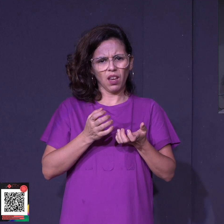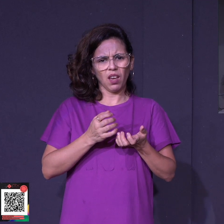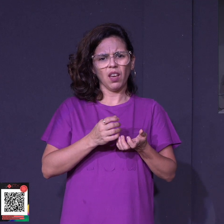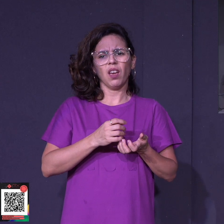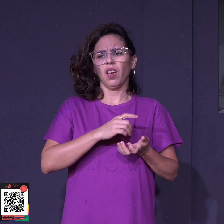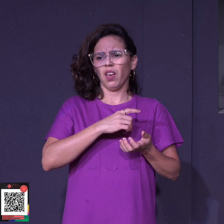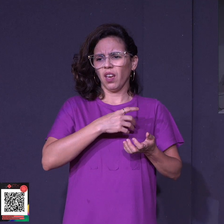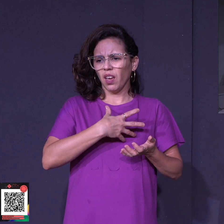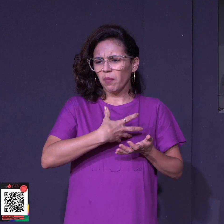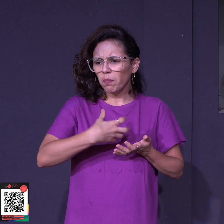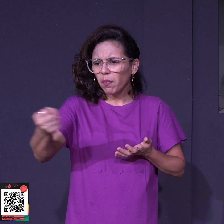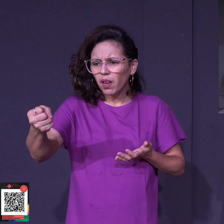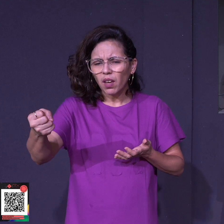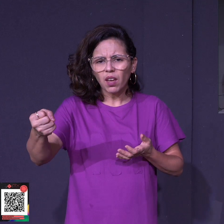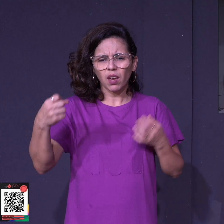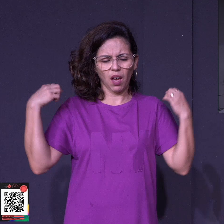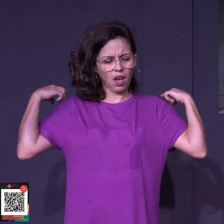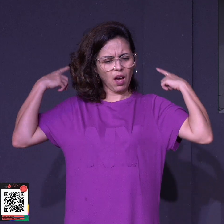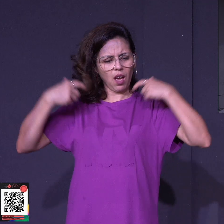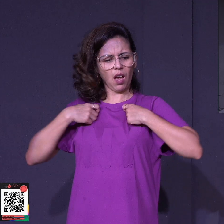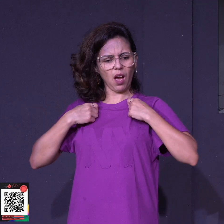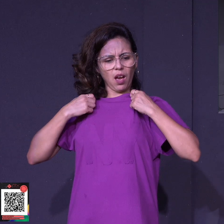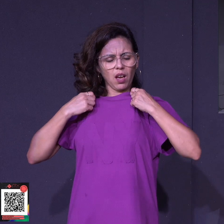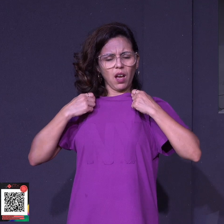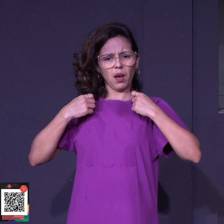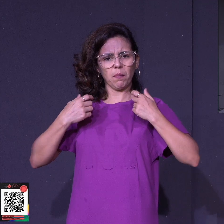a nossa provisão.